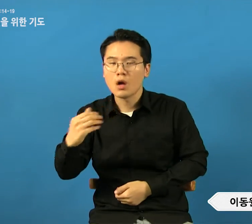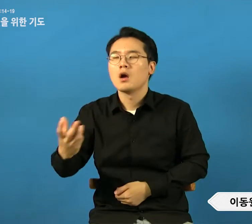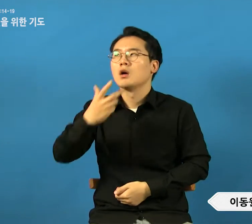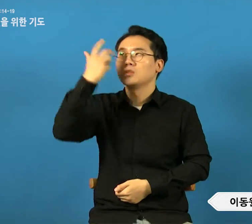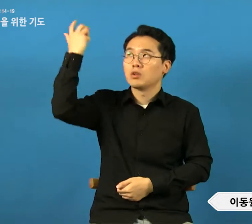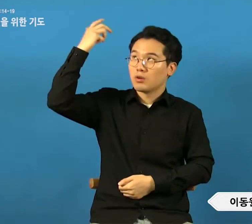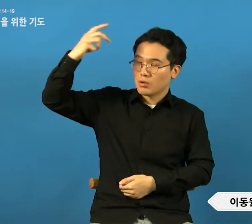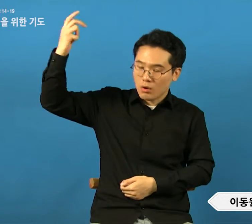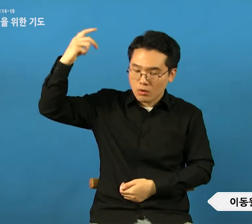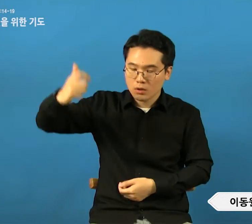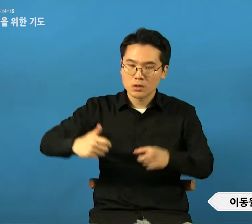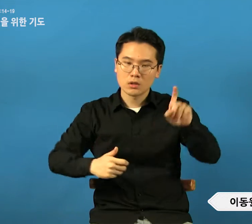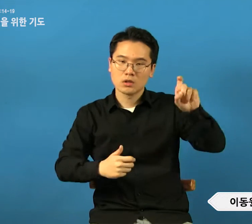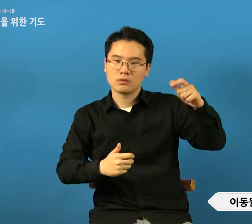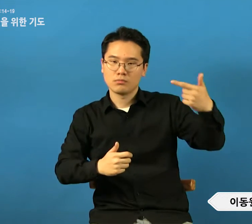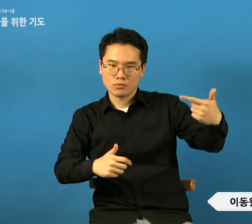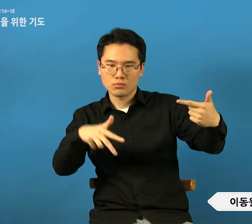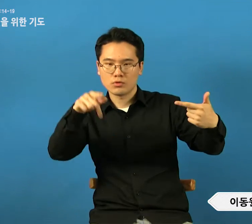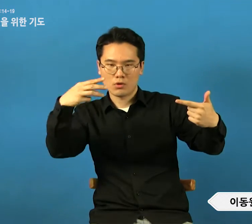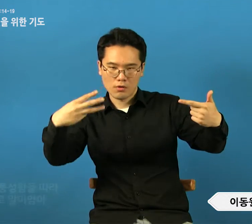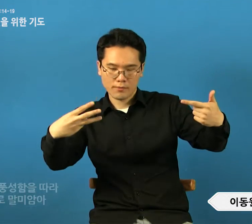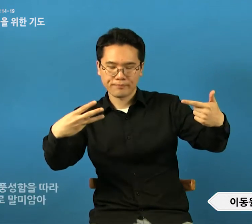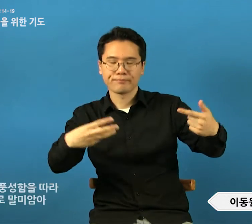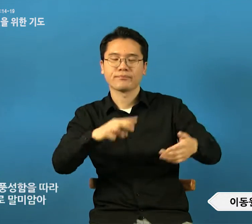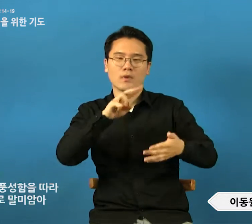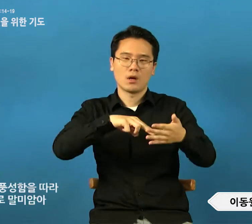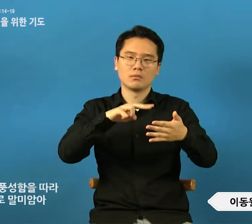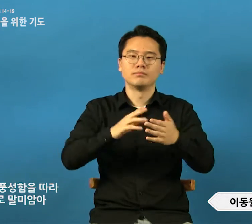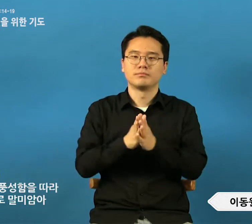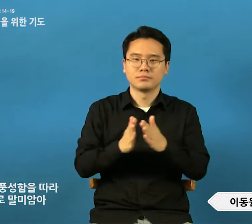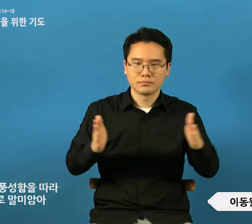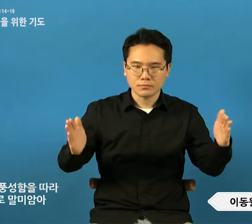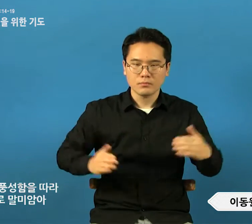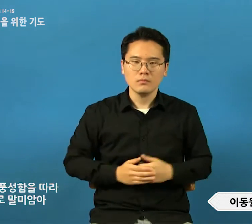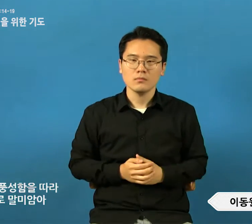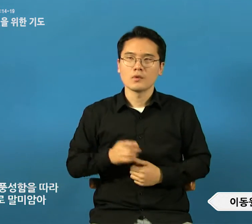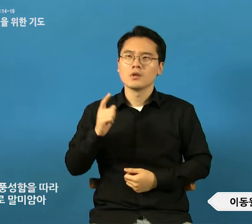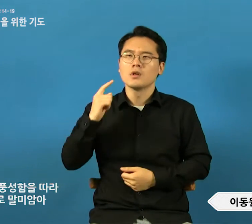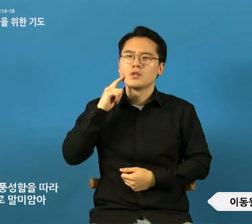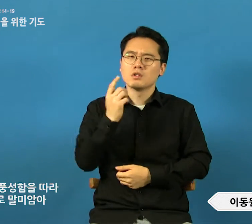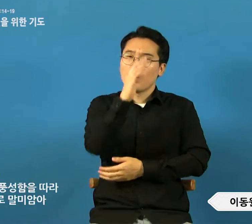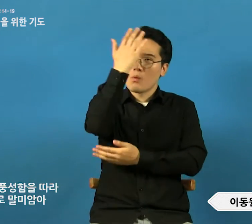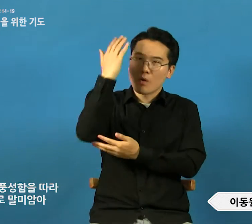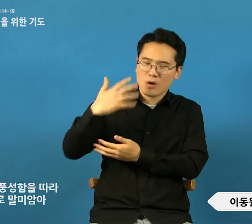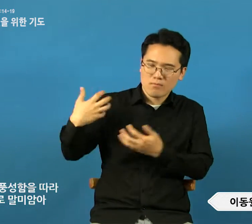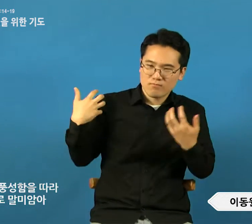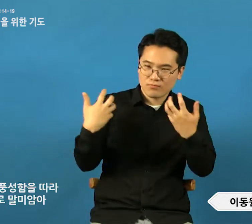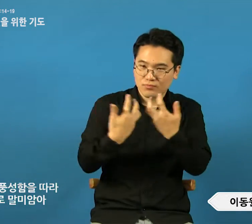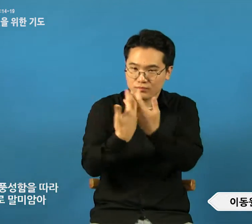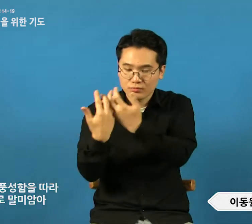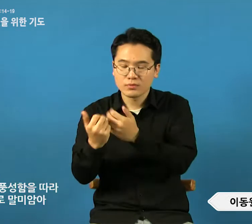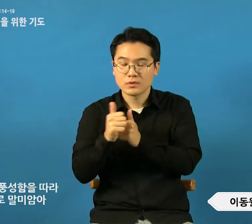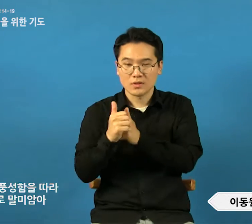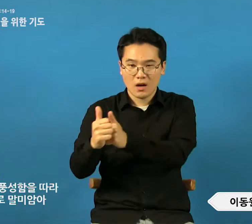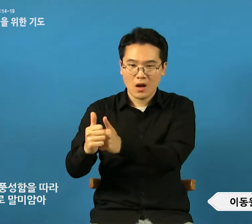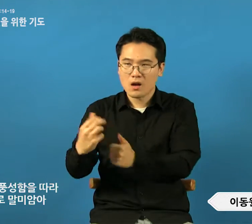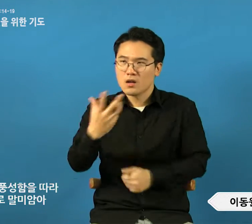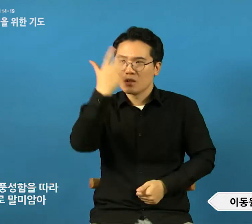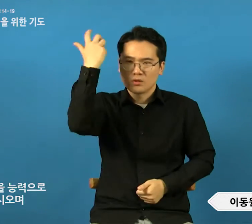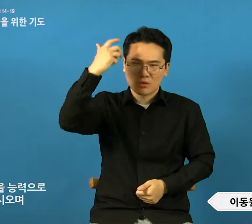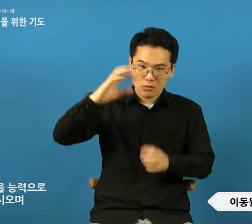16절에 언급됩니다. 16절 읽습니다. 시작. 그의 영광의 풍성을 따라 그의 성령으로 말미암아